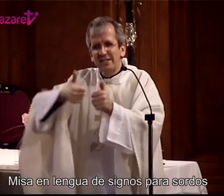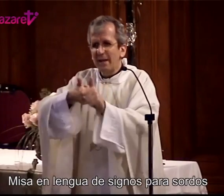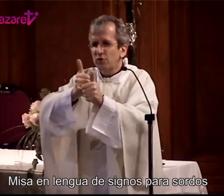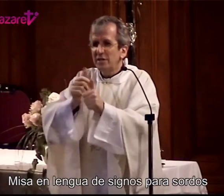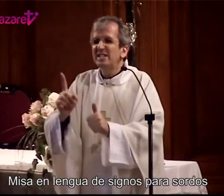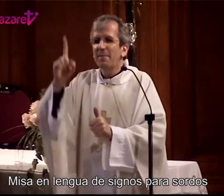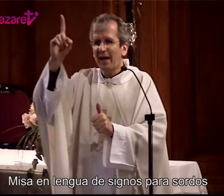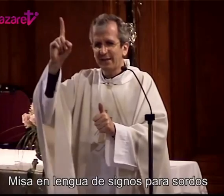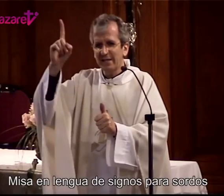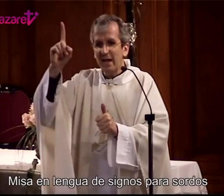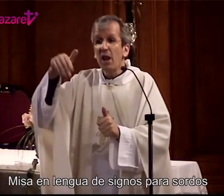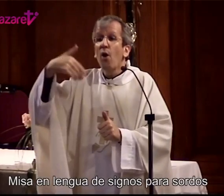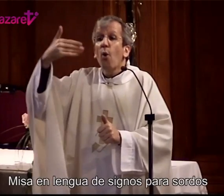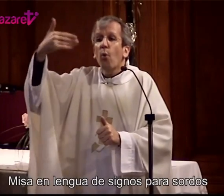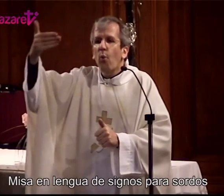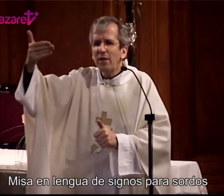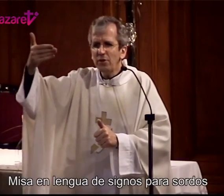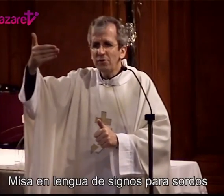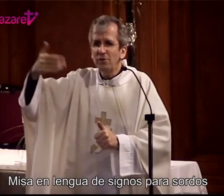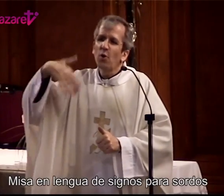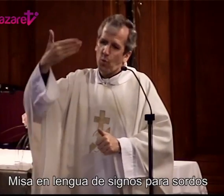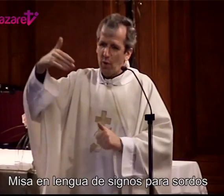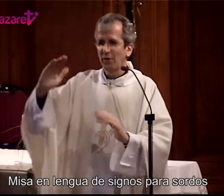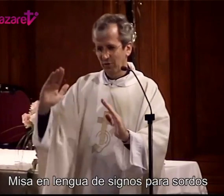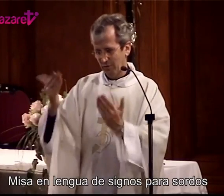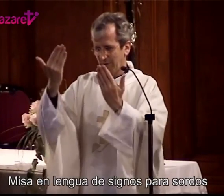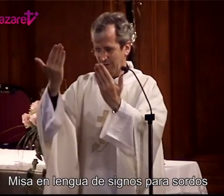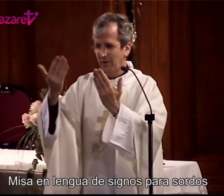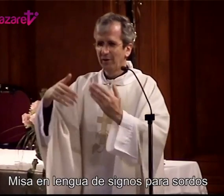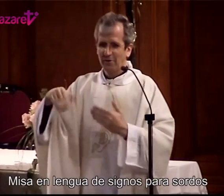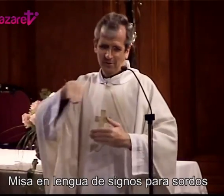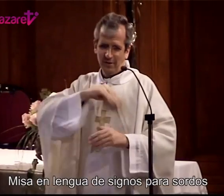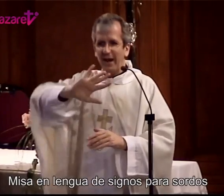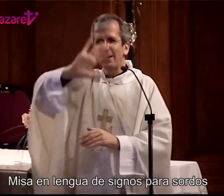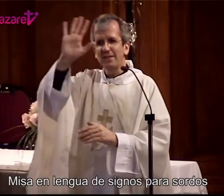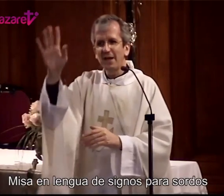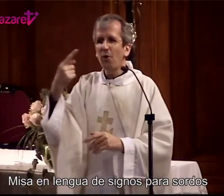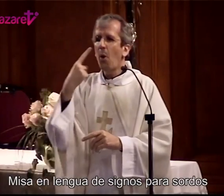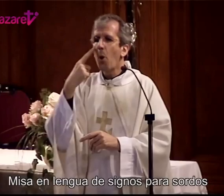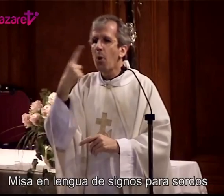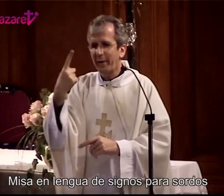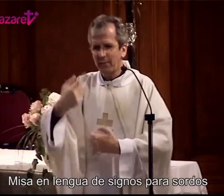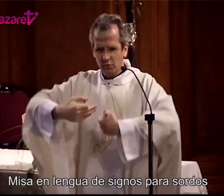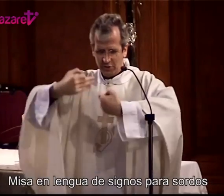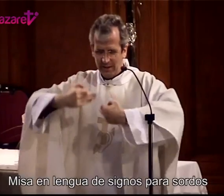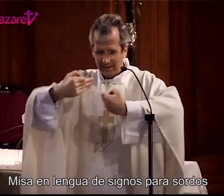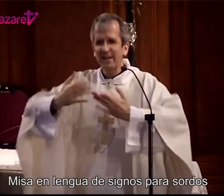seremos semejantes a Él. ¿Cuándo? Cuando en el cielo lo veremos tal cual